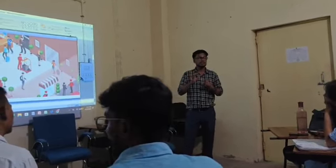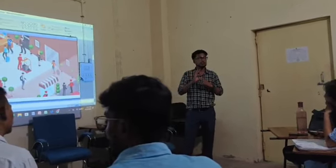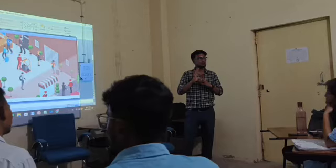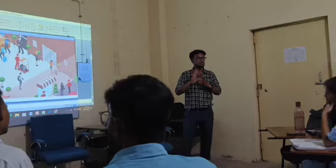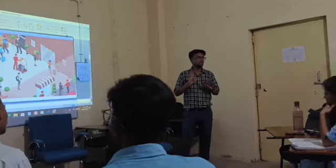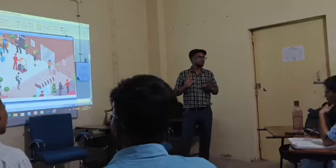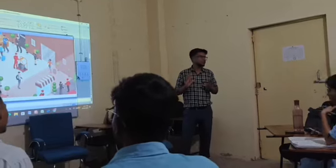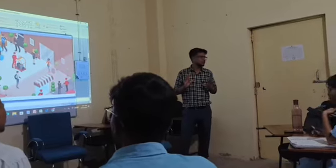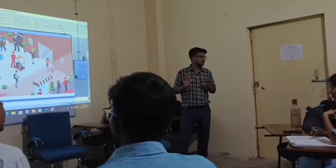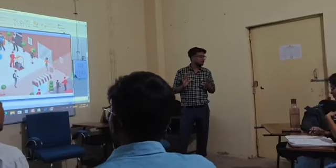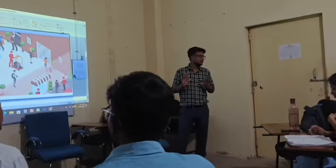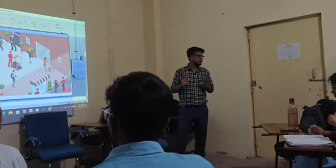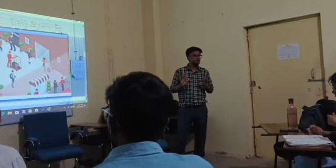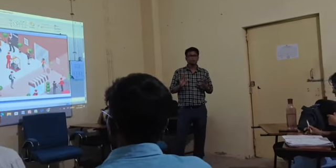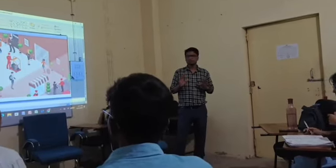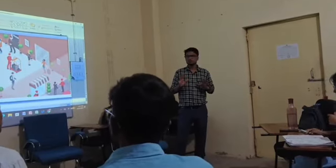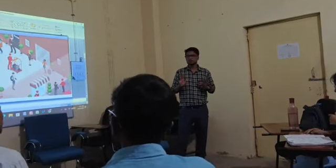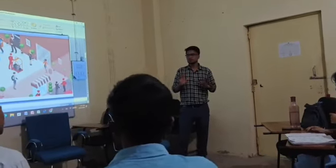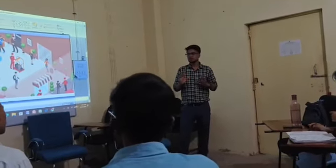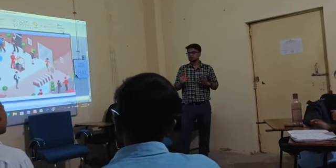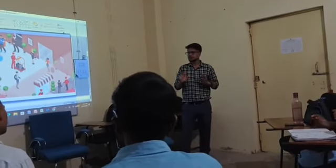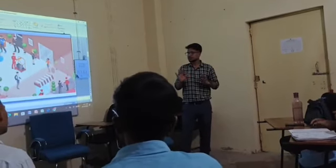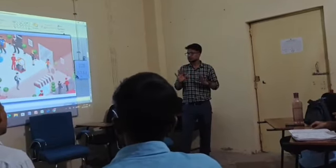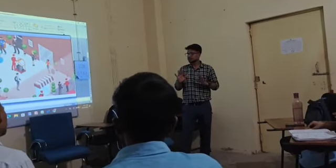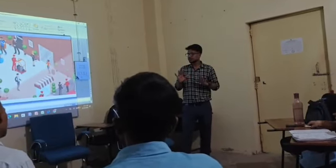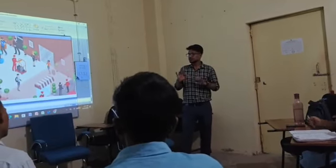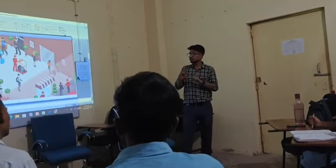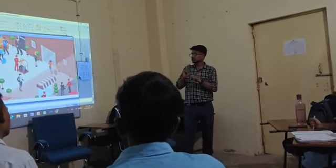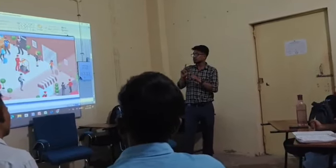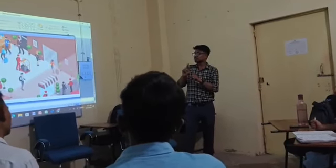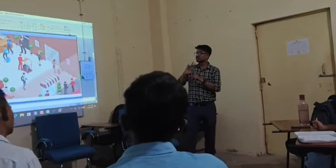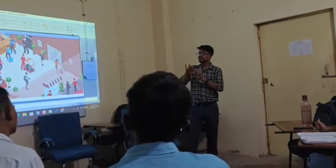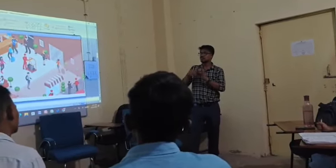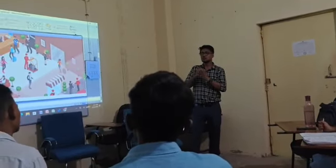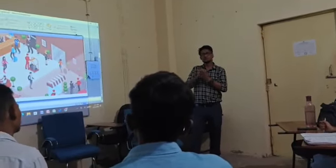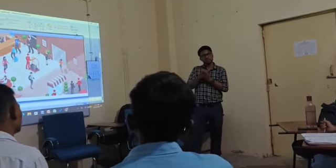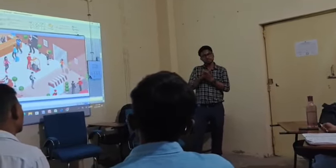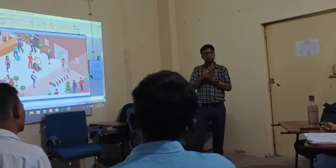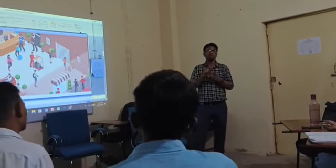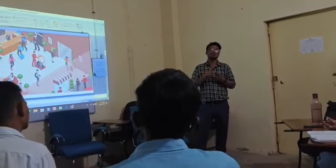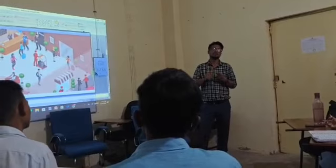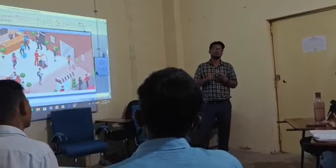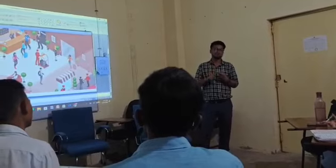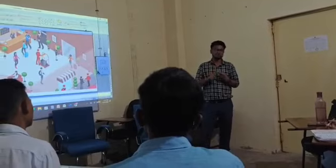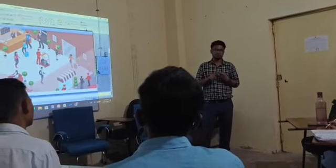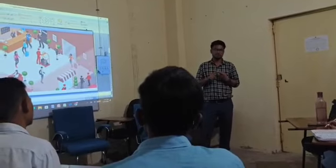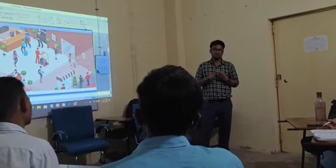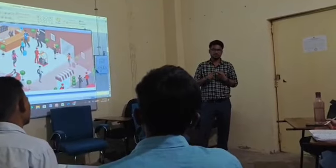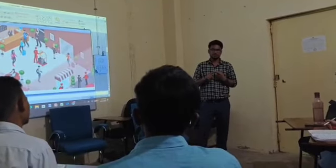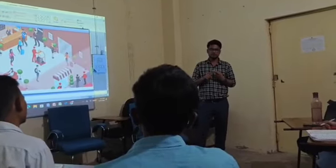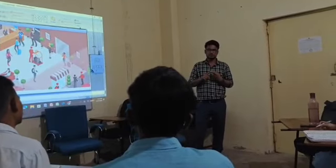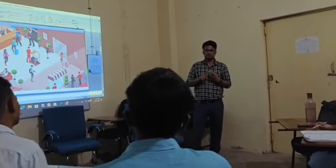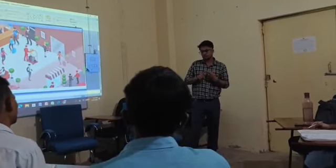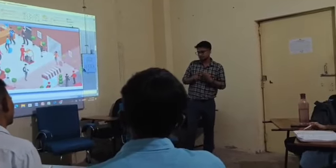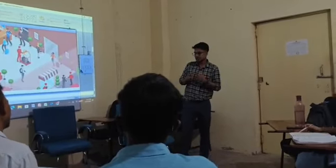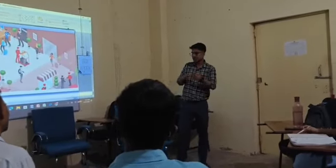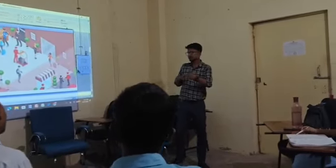पूरा प्रैक्टिकल है, ठीक है। तो देखने से ज़्यादा आपको प्रैक्टिस करनी पड़ती है इसकी, ठीक है।